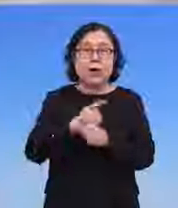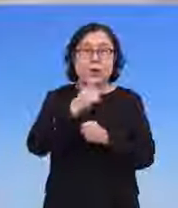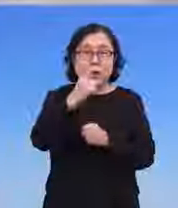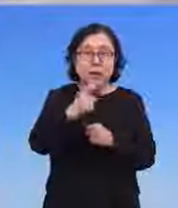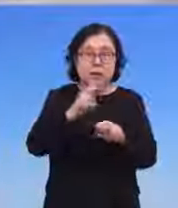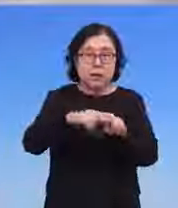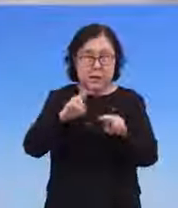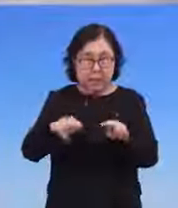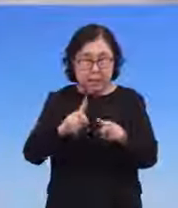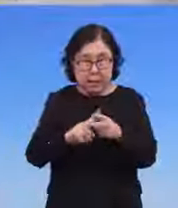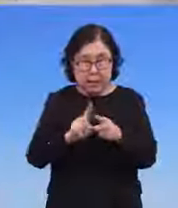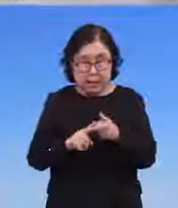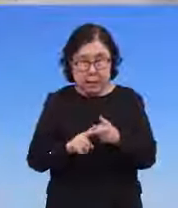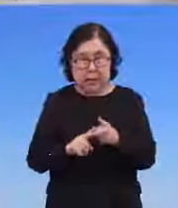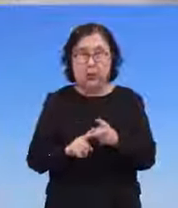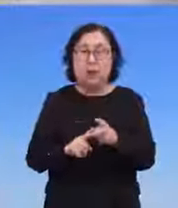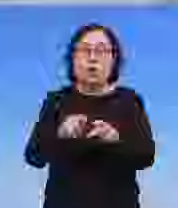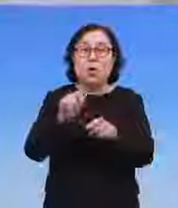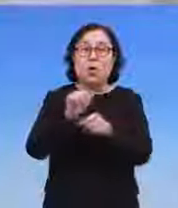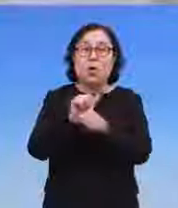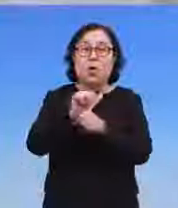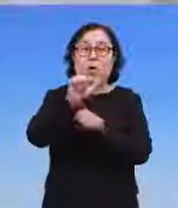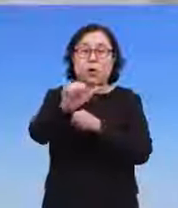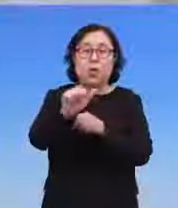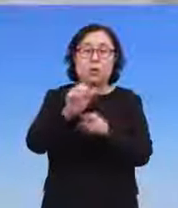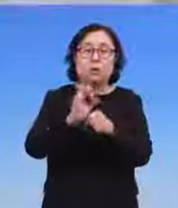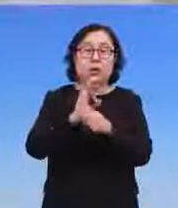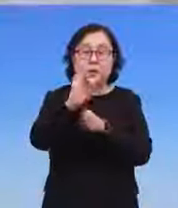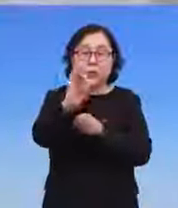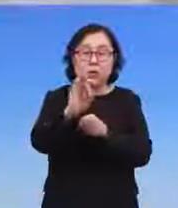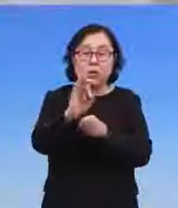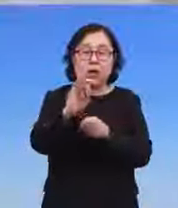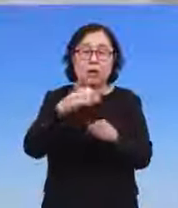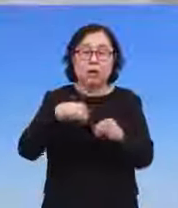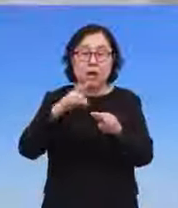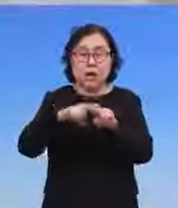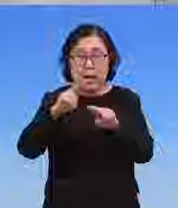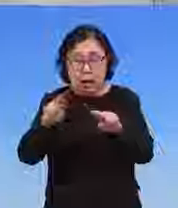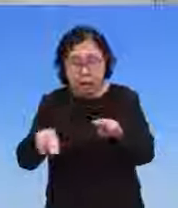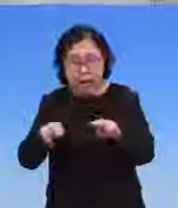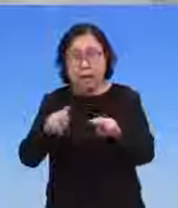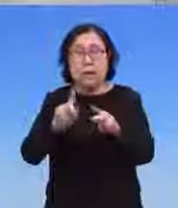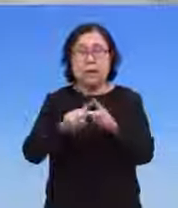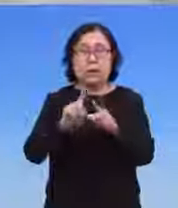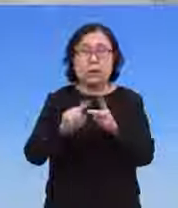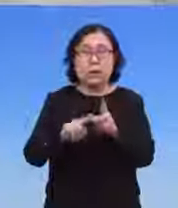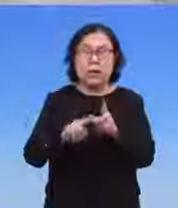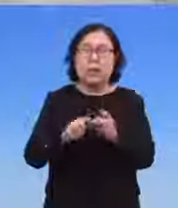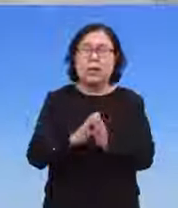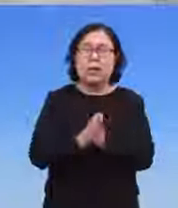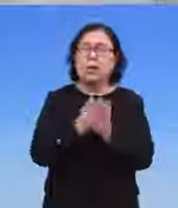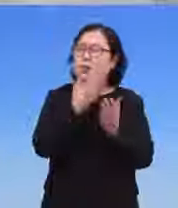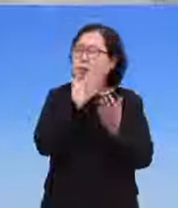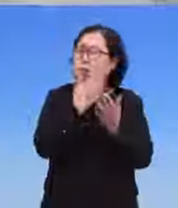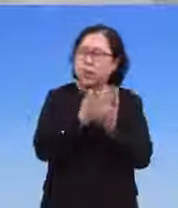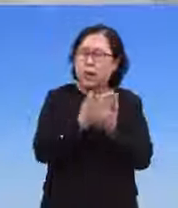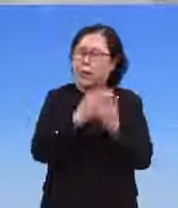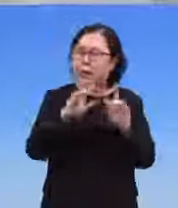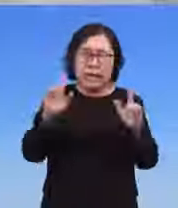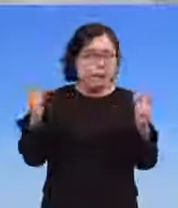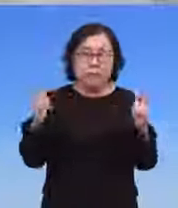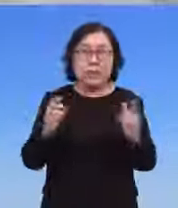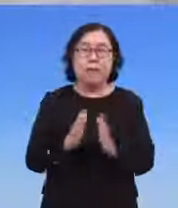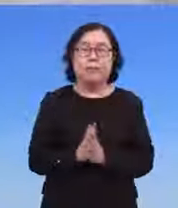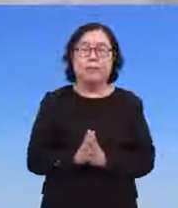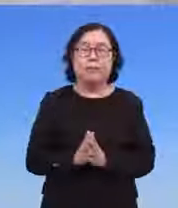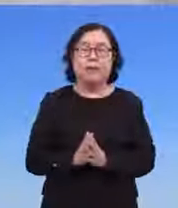제가 내년에 사임을 하든지 5년 뒤에 사임을 하든지 10년 뒤에 사임을 하든지 하나도 중요하지 않은, 이건